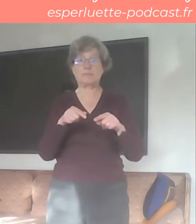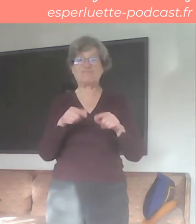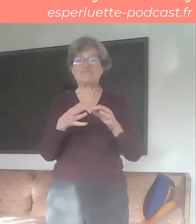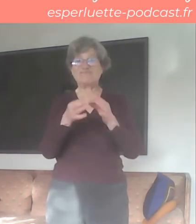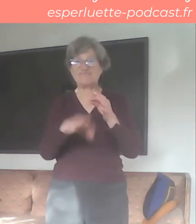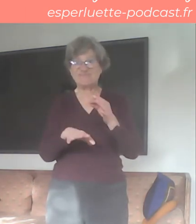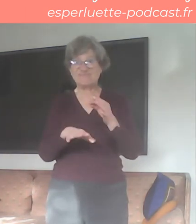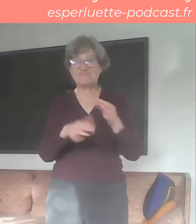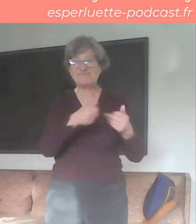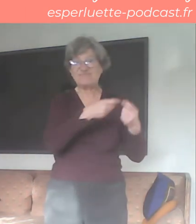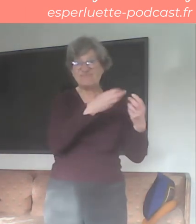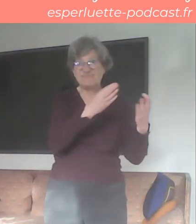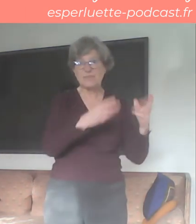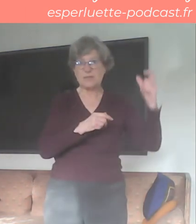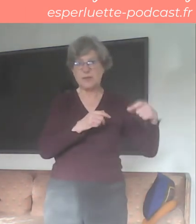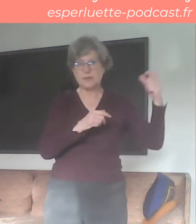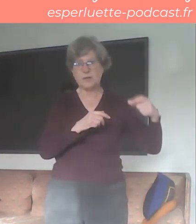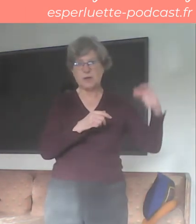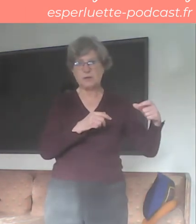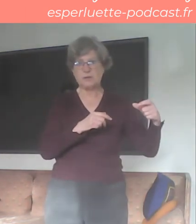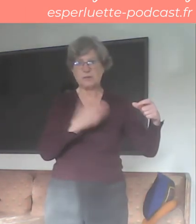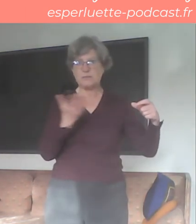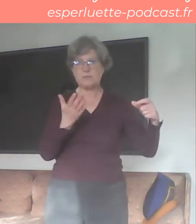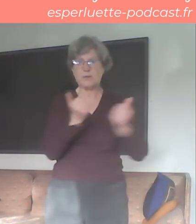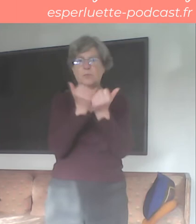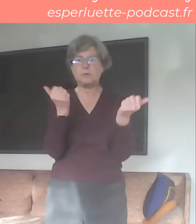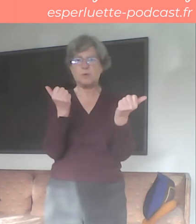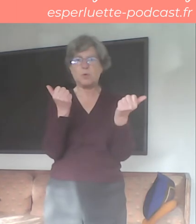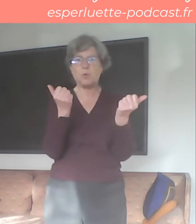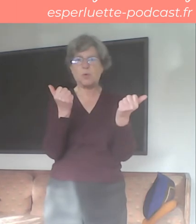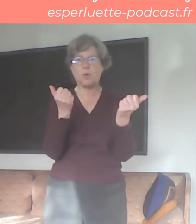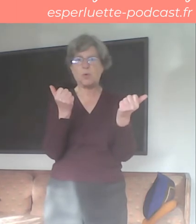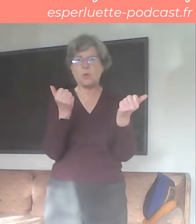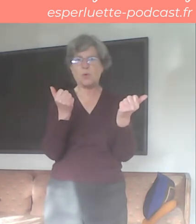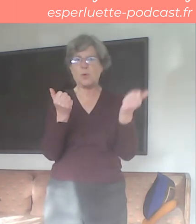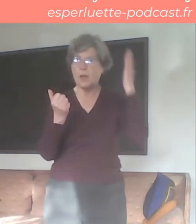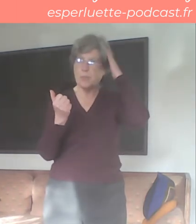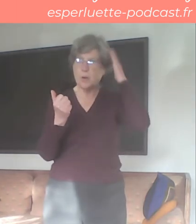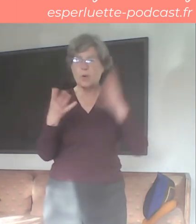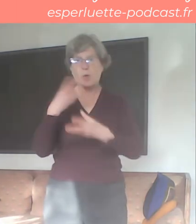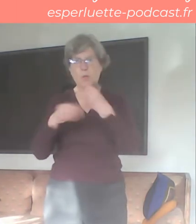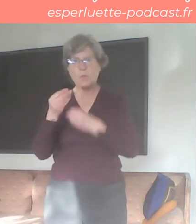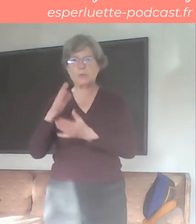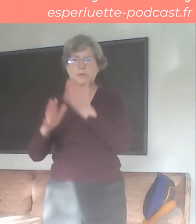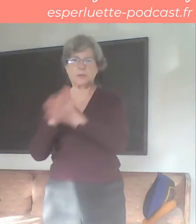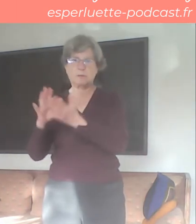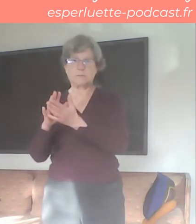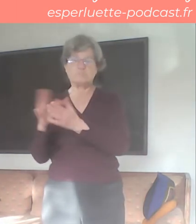solide en même temps, puisque là, il y a une politique de l'intégration qui... l'inclusion, on appelle ça même.